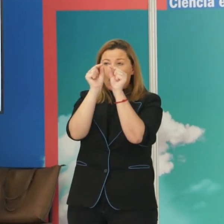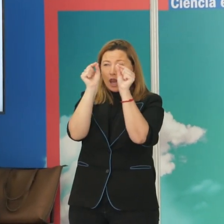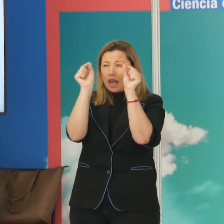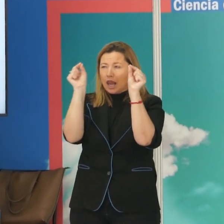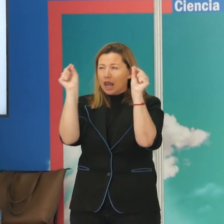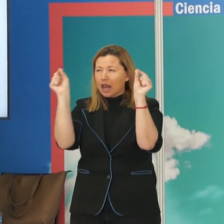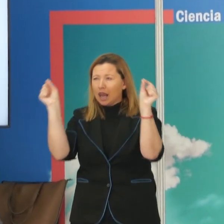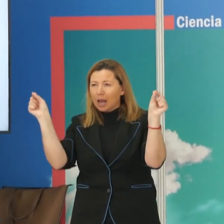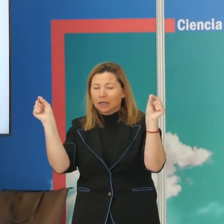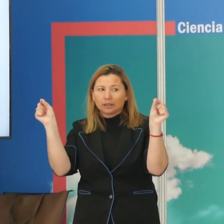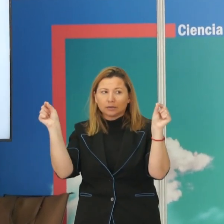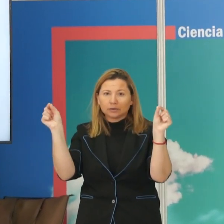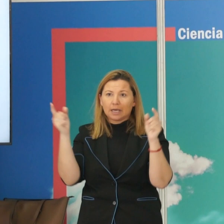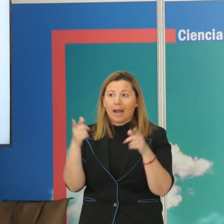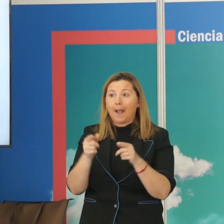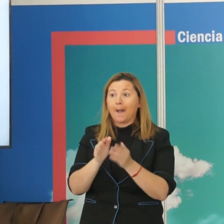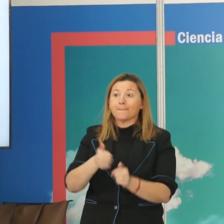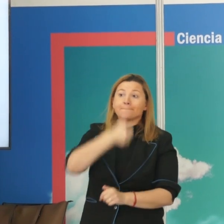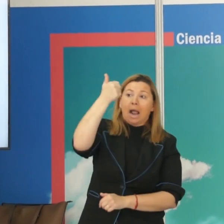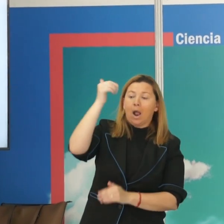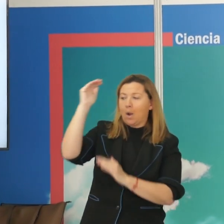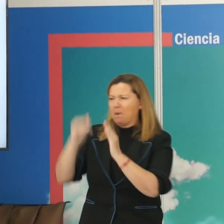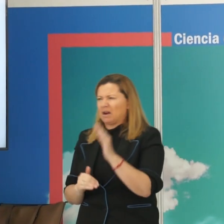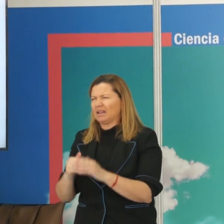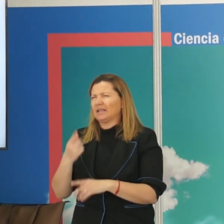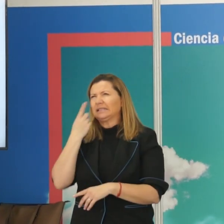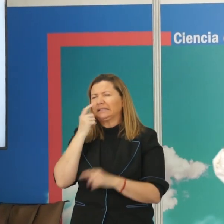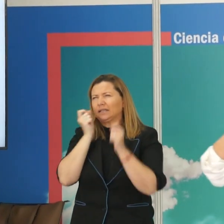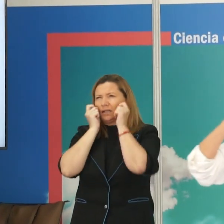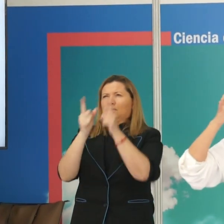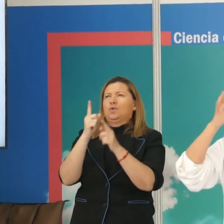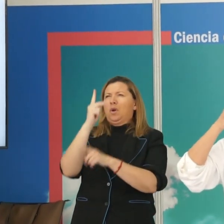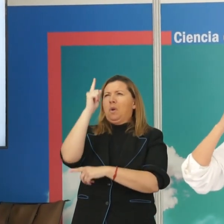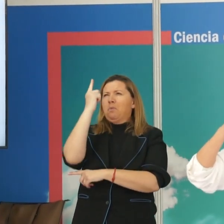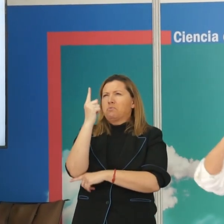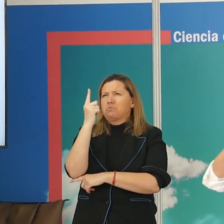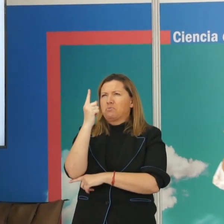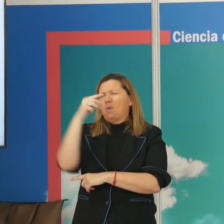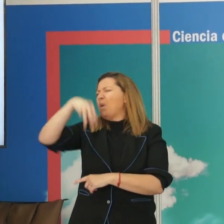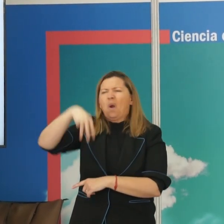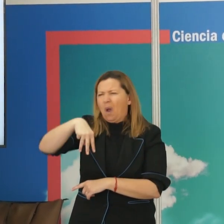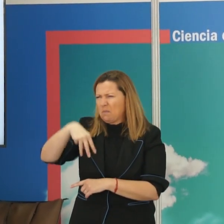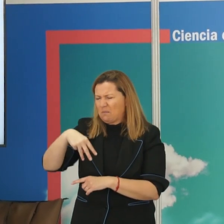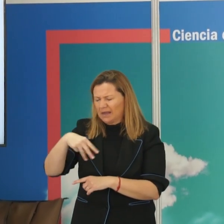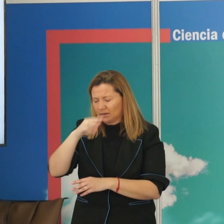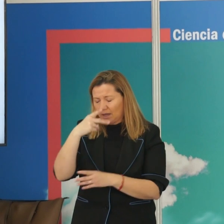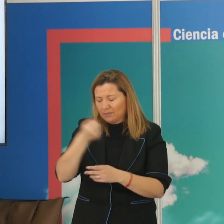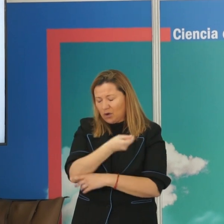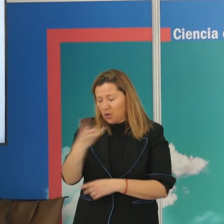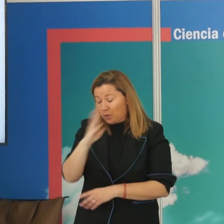que recorrer, será más o menos. Se descubrió un kilómetro y pico de diferencia, no, unos metros de diferencia, por ahí tenía los números, pero se me ha